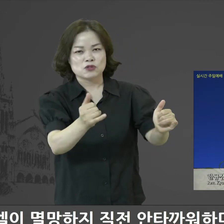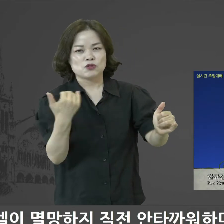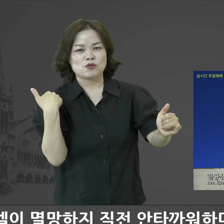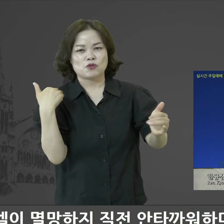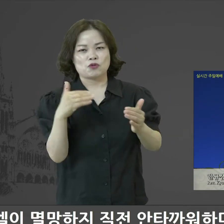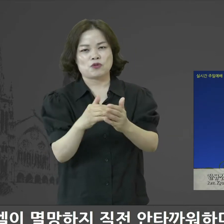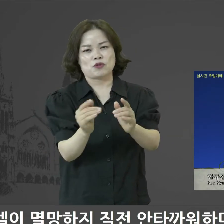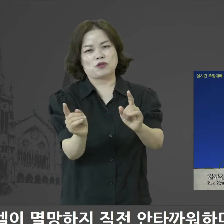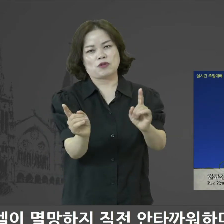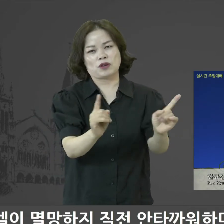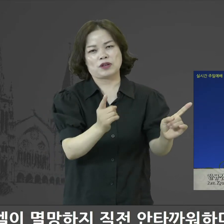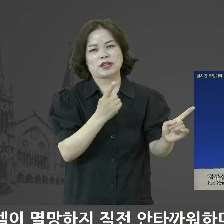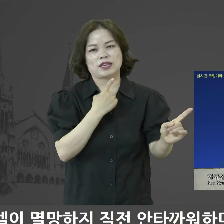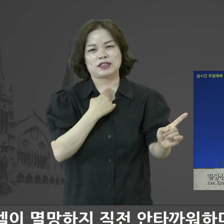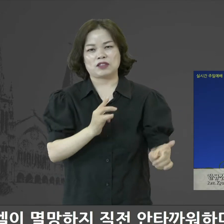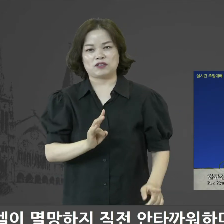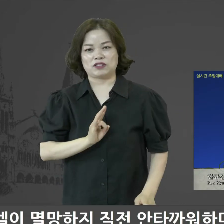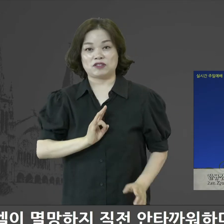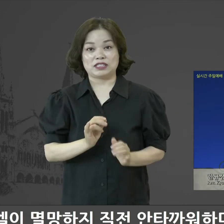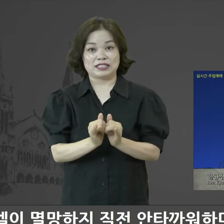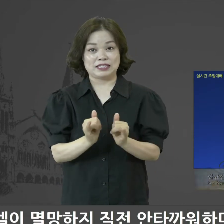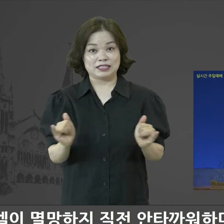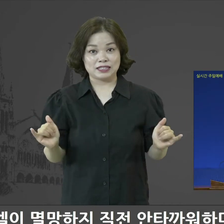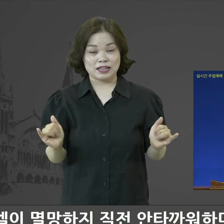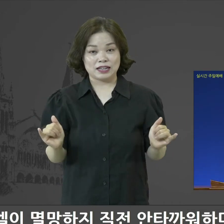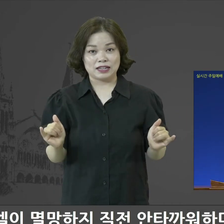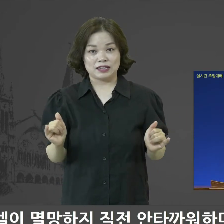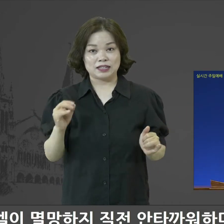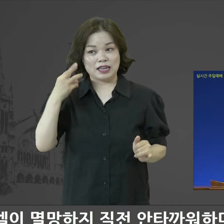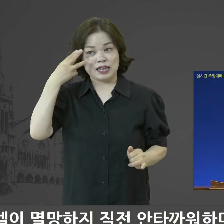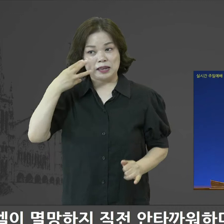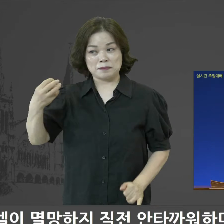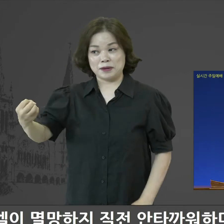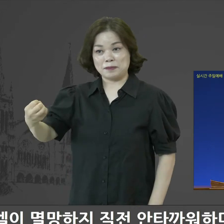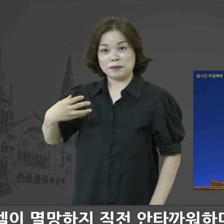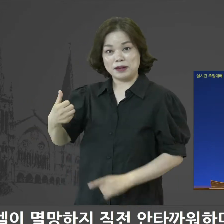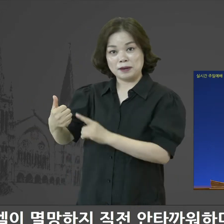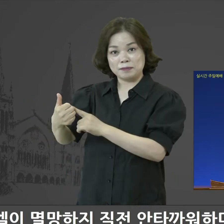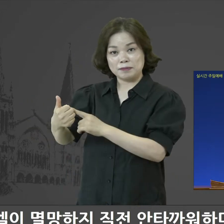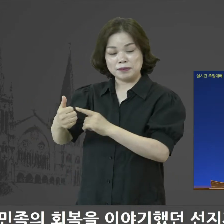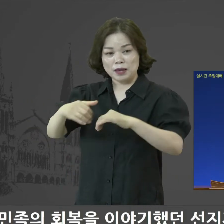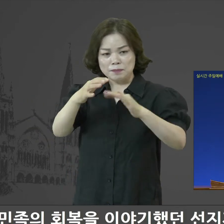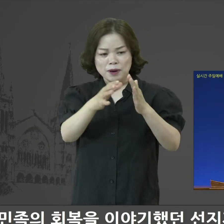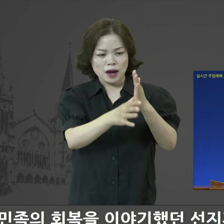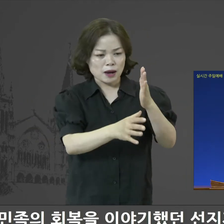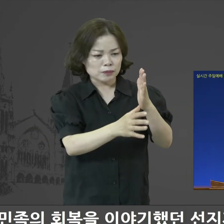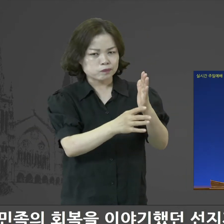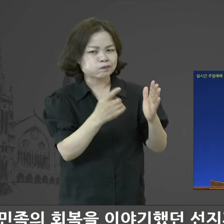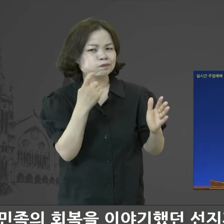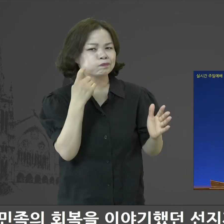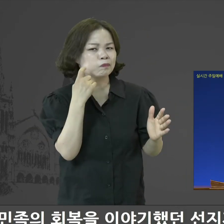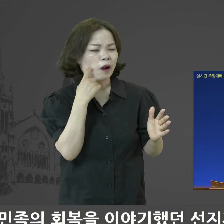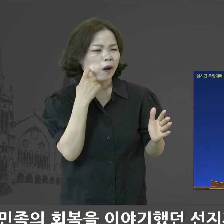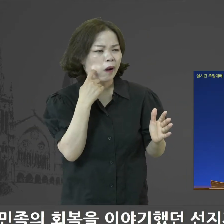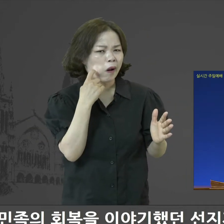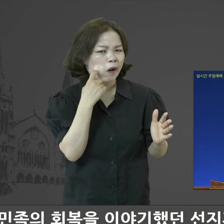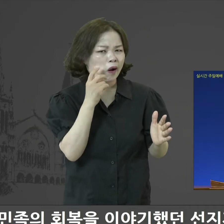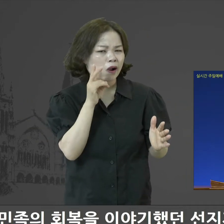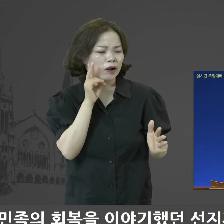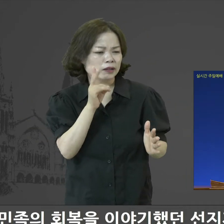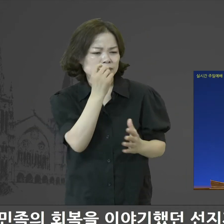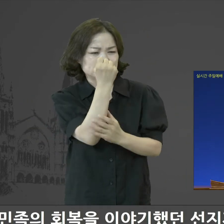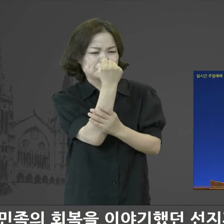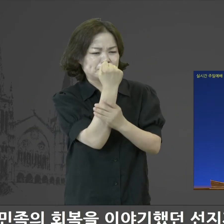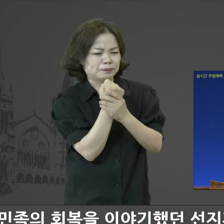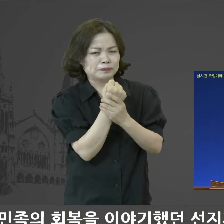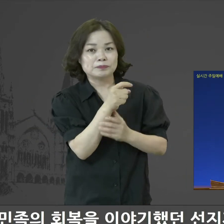회복을 이야기했던 선지자입니다. 그가 이렇게 말합니다. 만물보다 거짓되고 심히